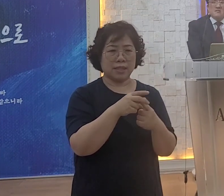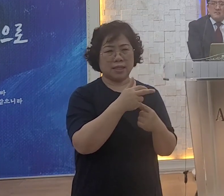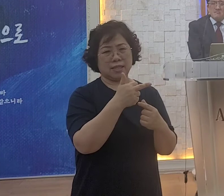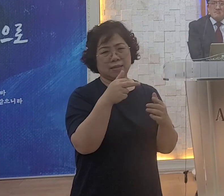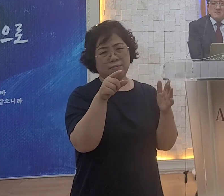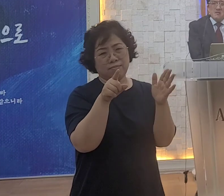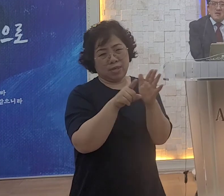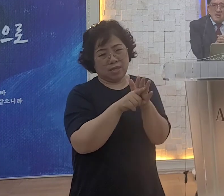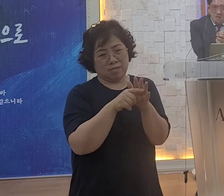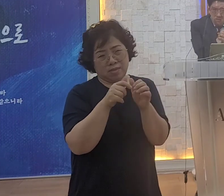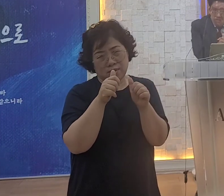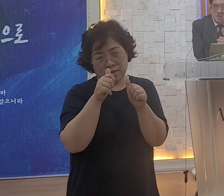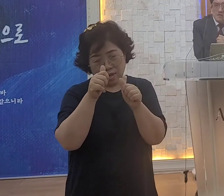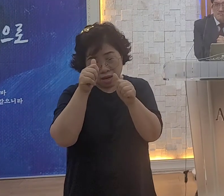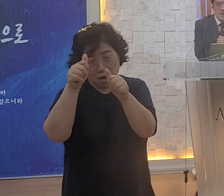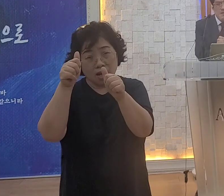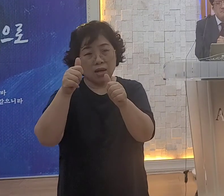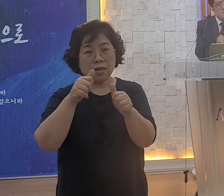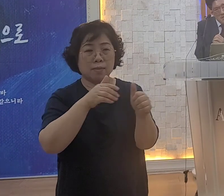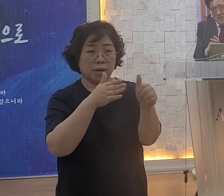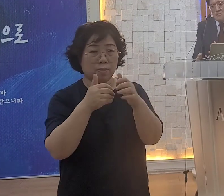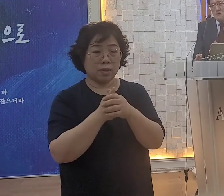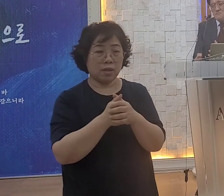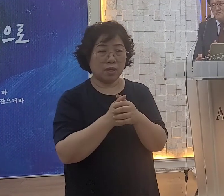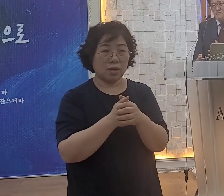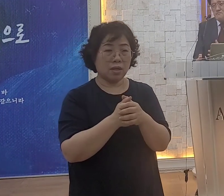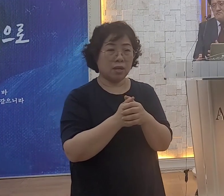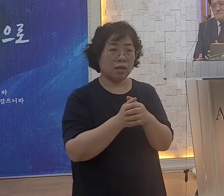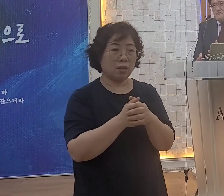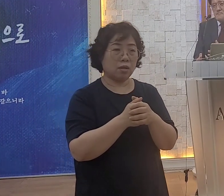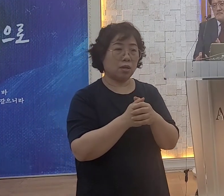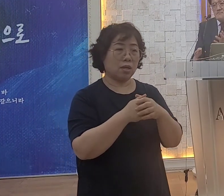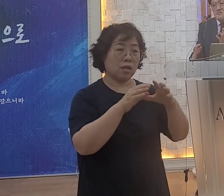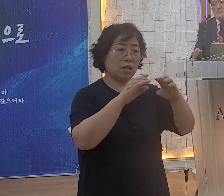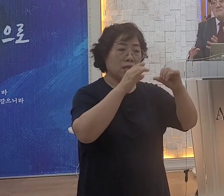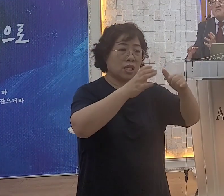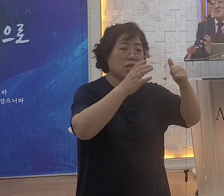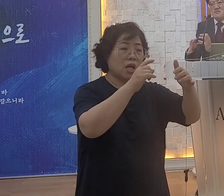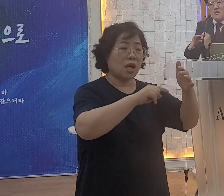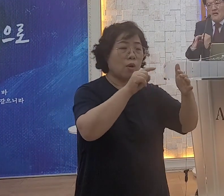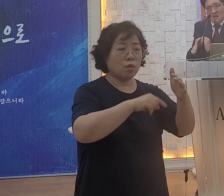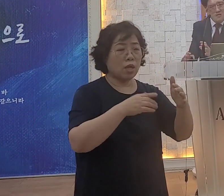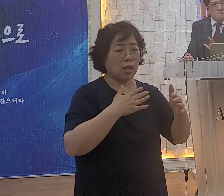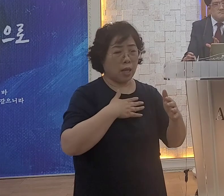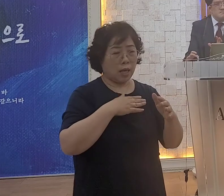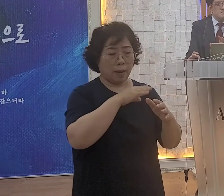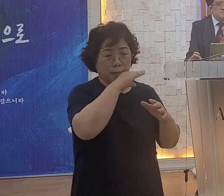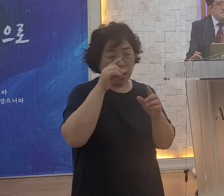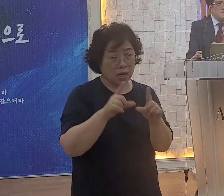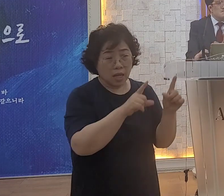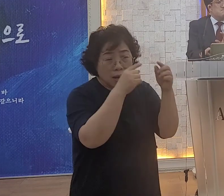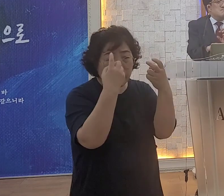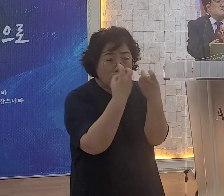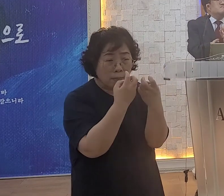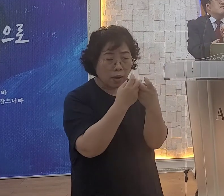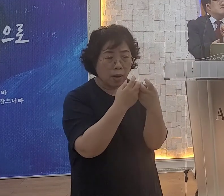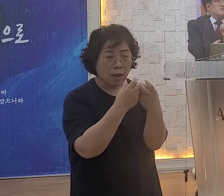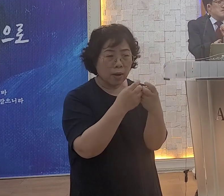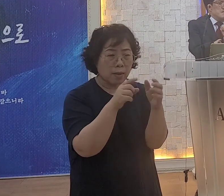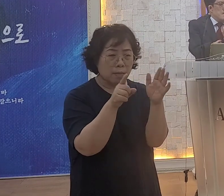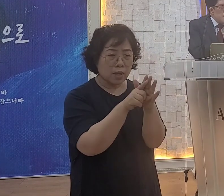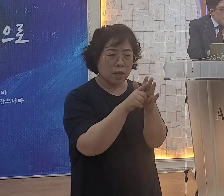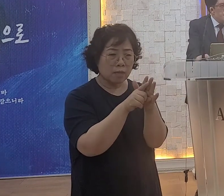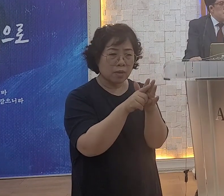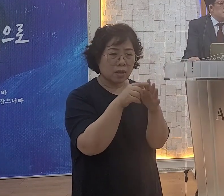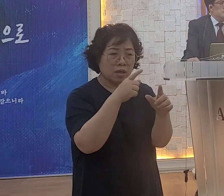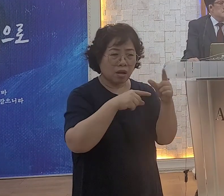큰 믿음의 나무. 그래서 이 땅 가운데 내가 앞으로 어떻게 살아야 돼? 이 믿음이 뭔지를 더 알아가고 주님이 기뻐하시는